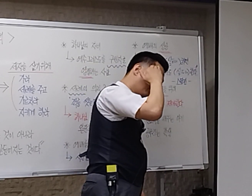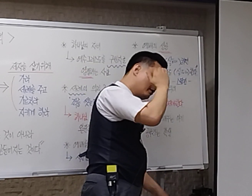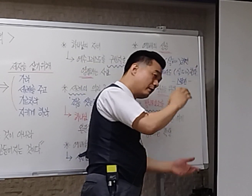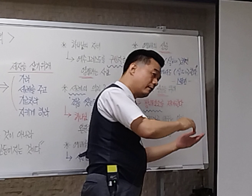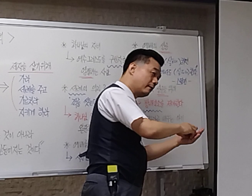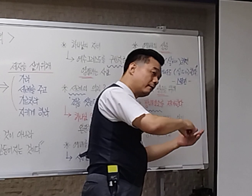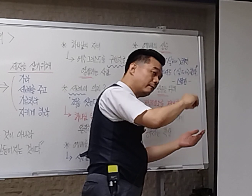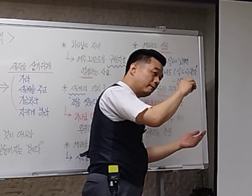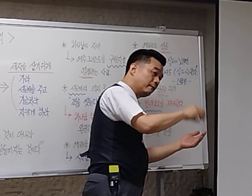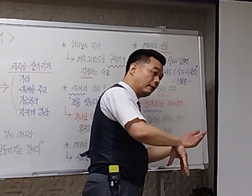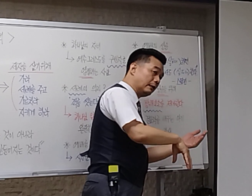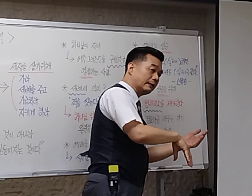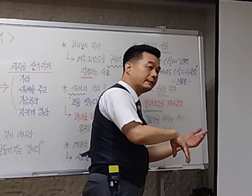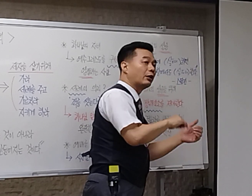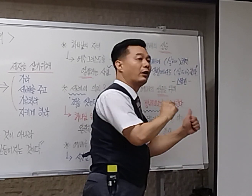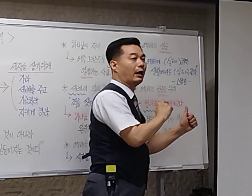요소를 제거해라.